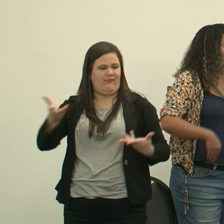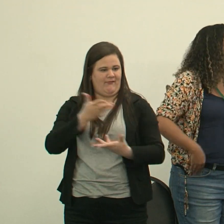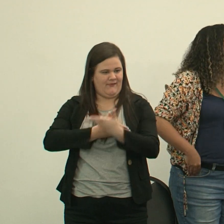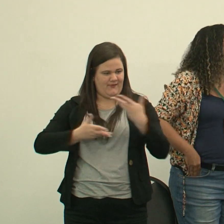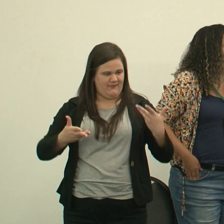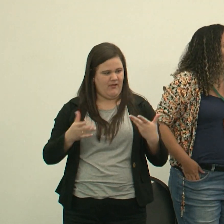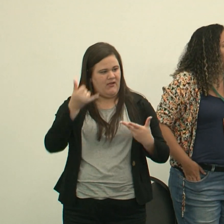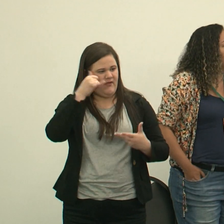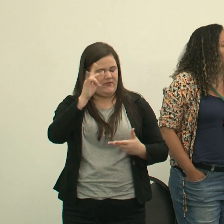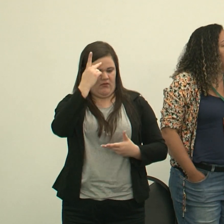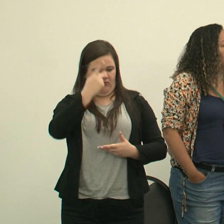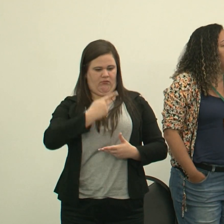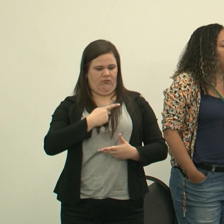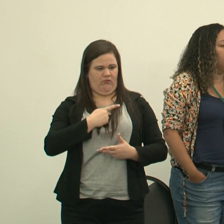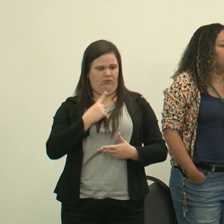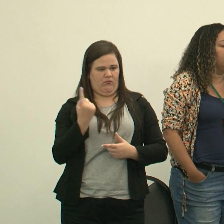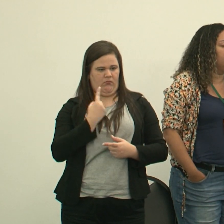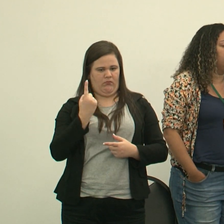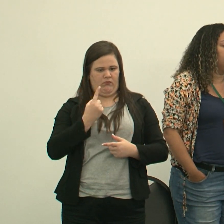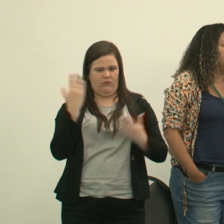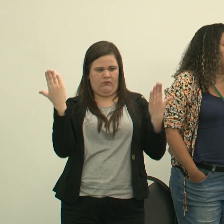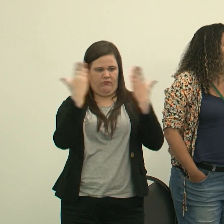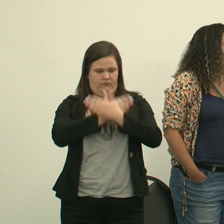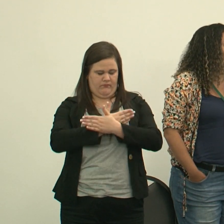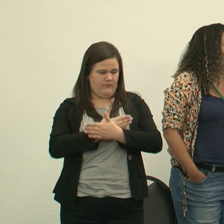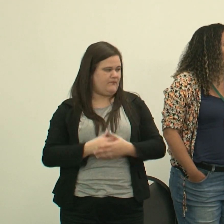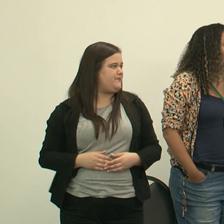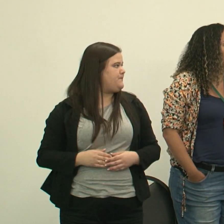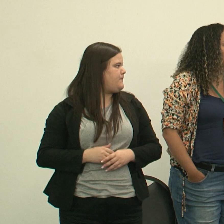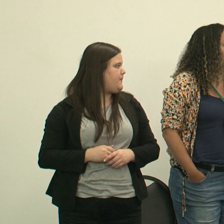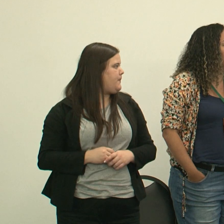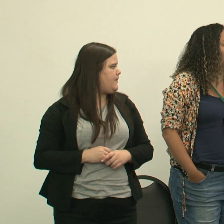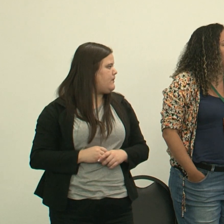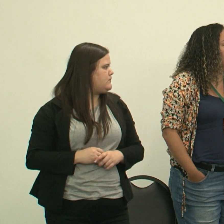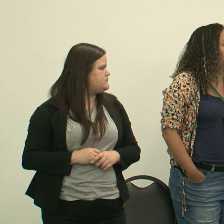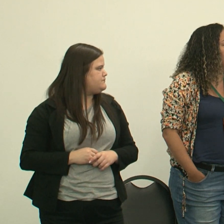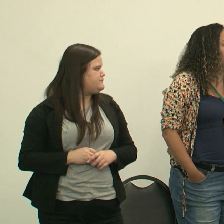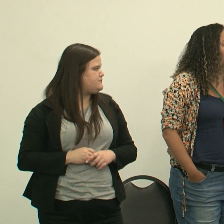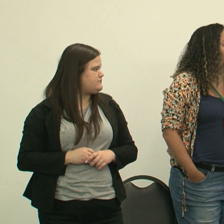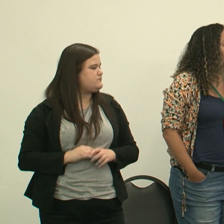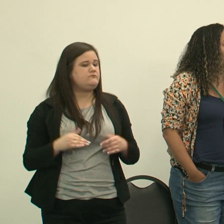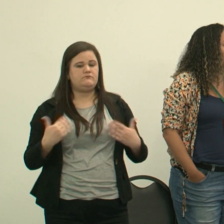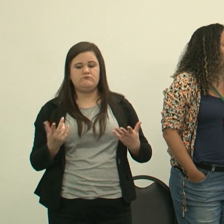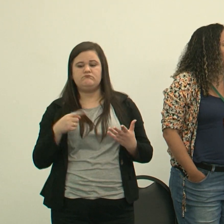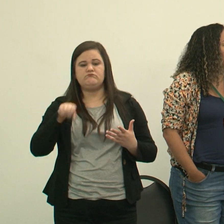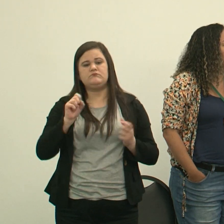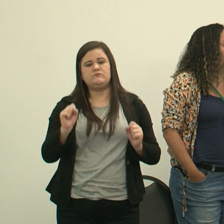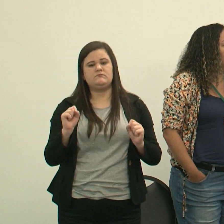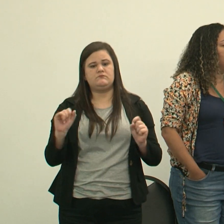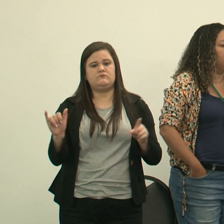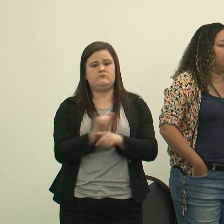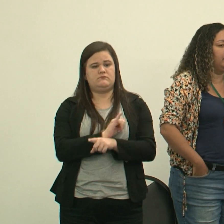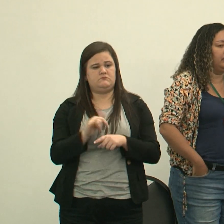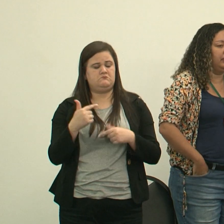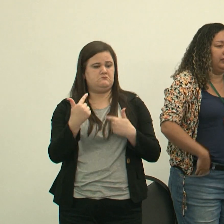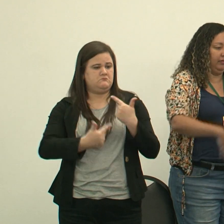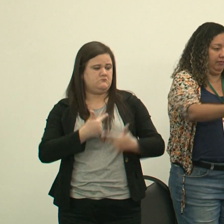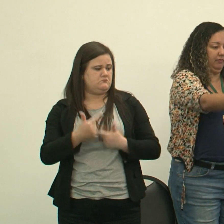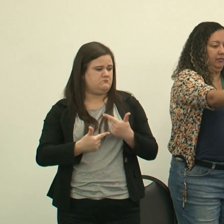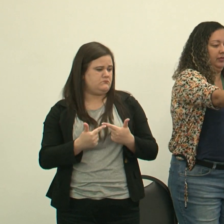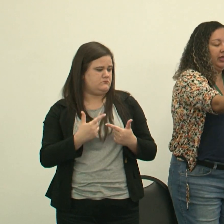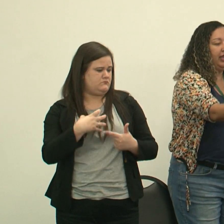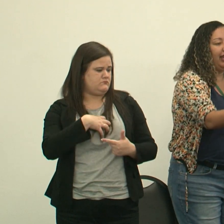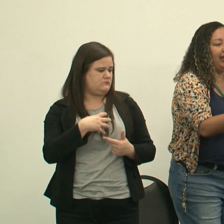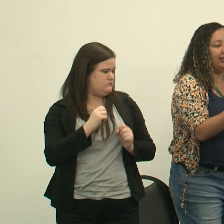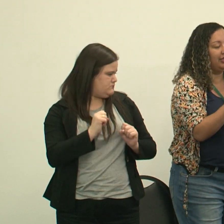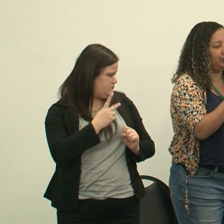não fica invisível no jantar em família. E aí a gente pode trabalhar isso de várias maneiras. Quer